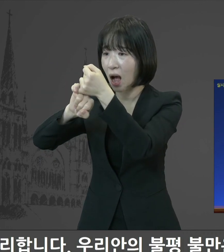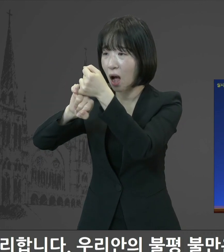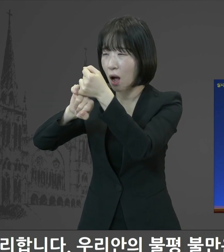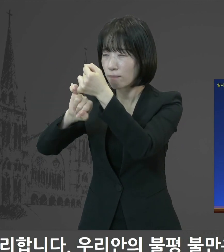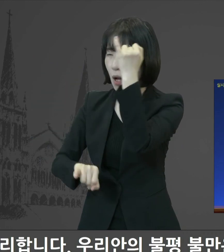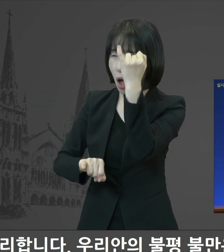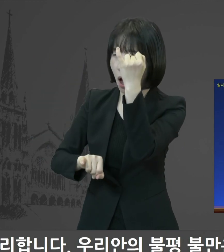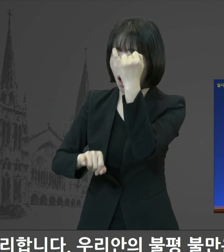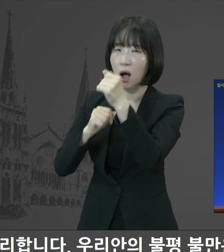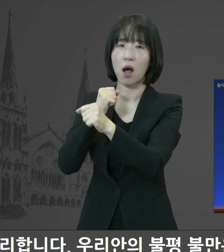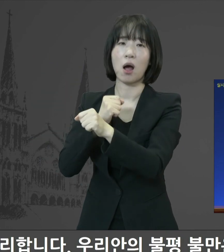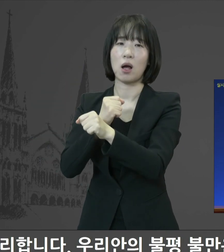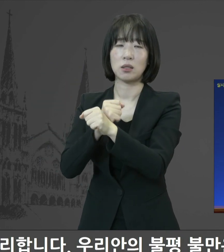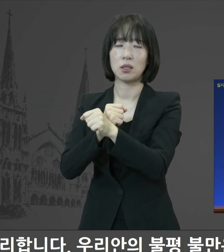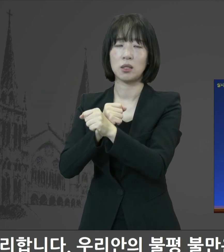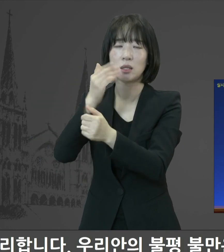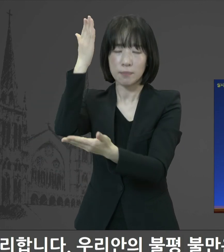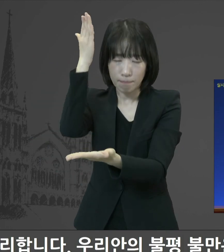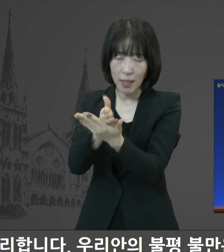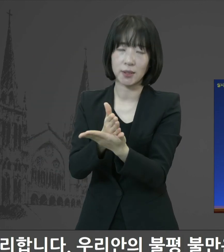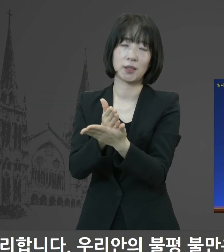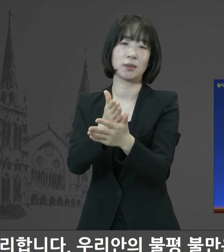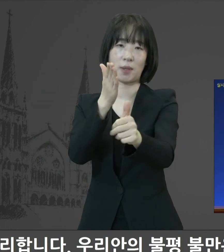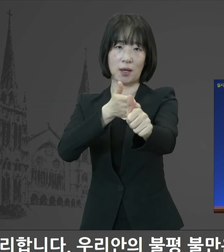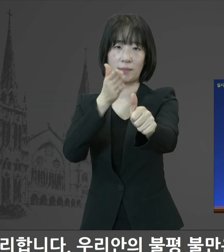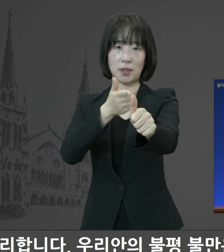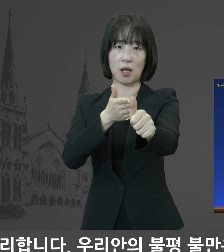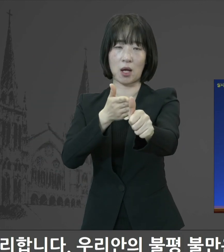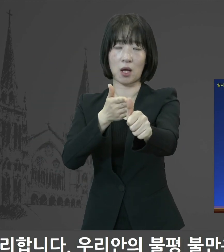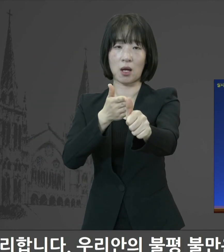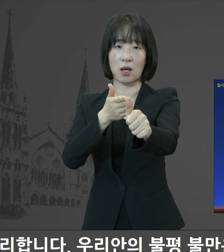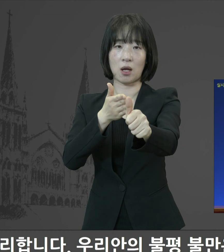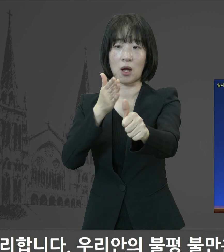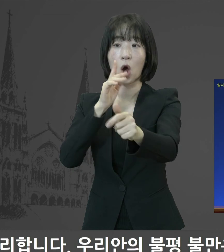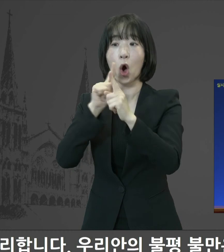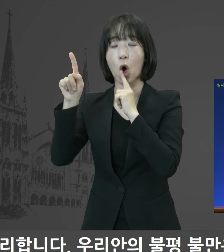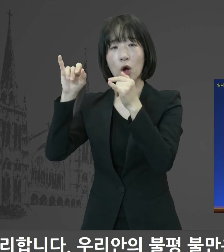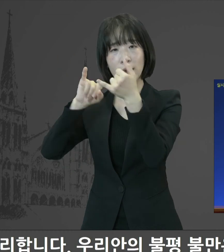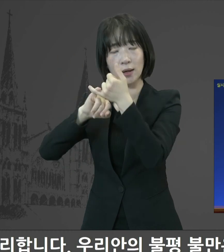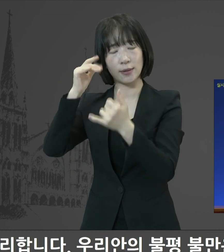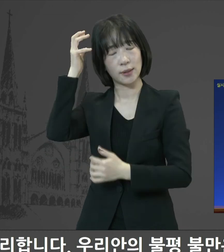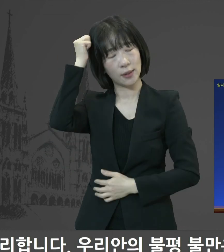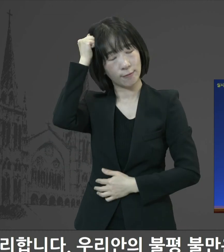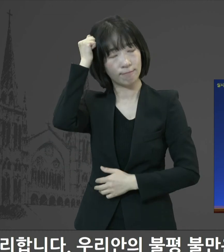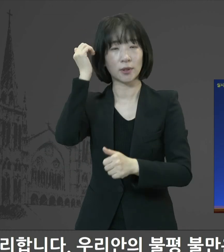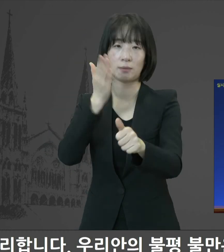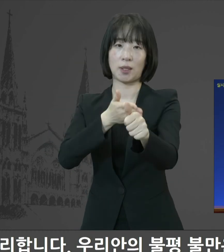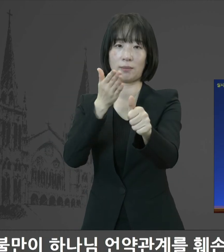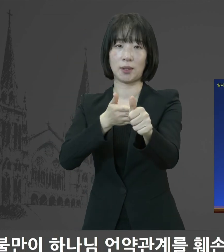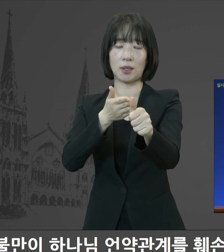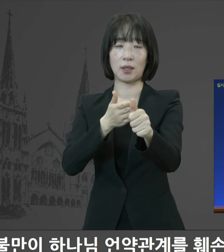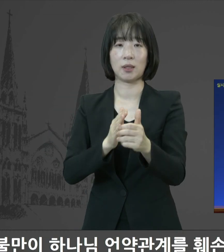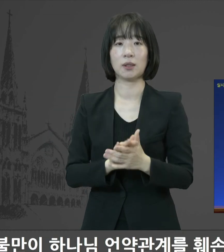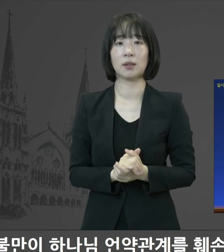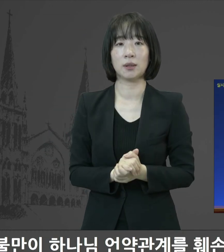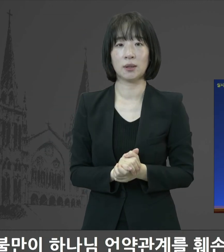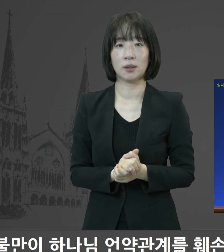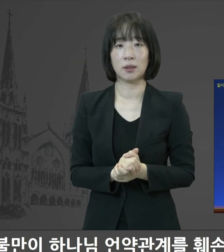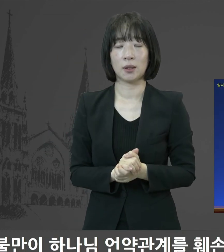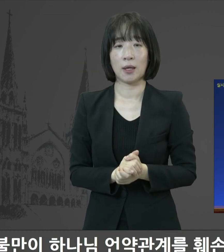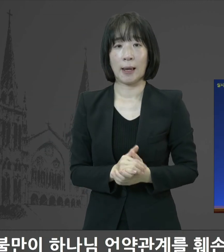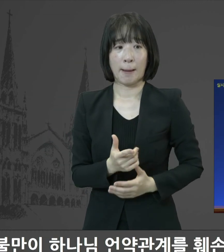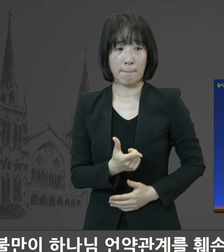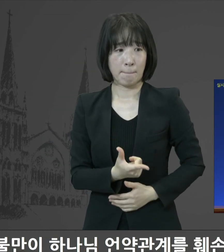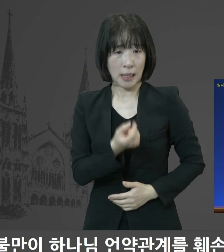곳까지 가지 않기를 주 안에서 권합니다. 그리고 빨리 돌아서야 됩니다.